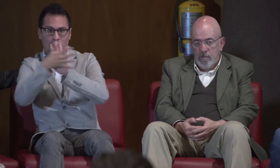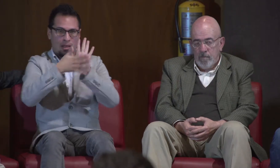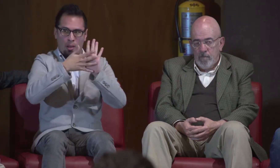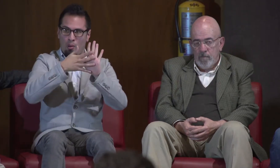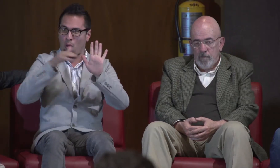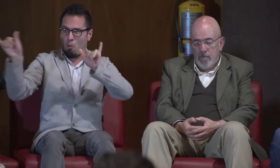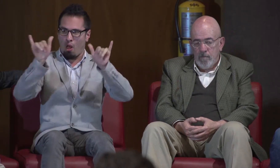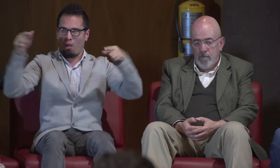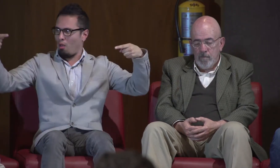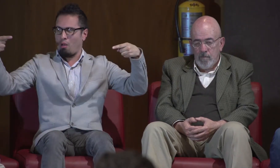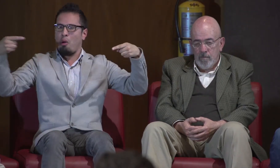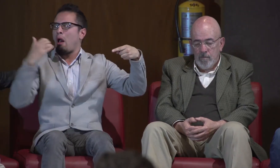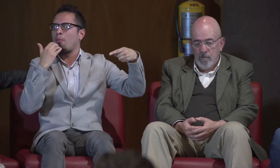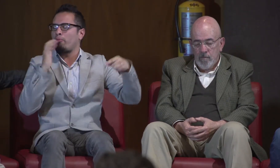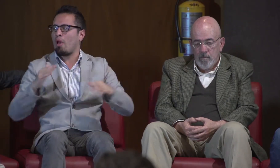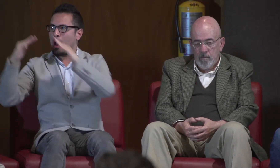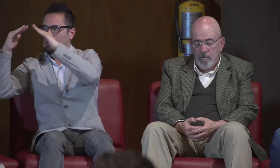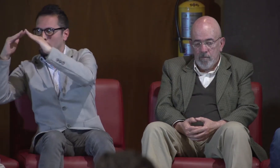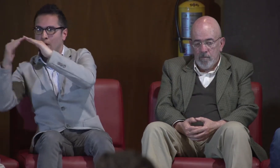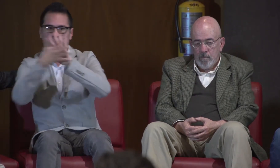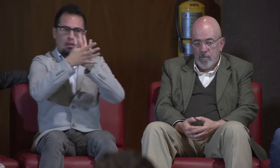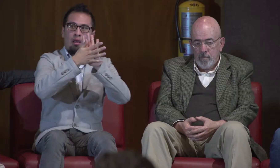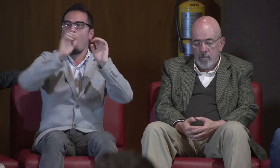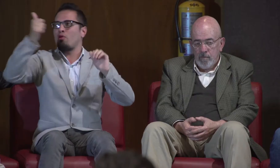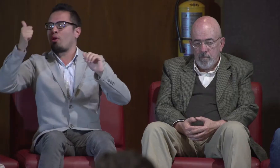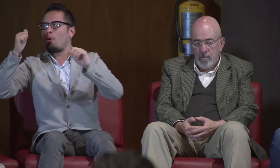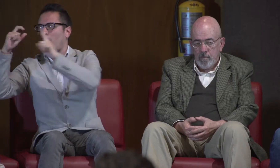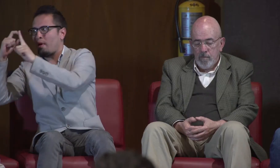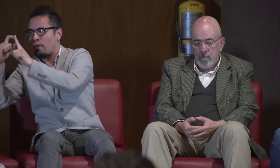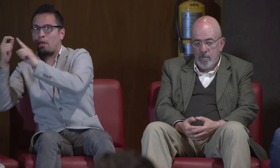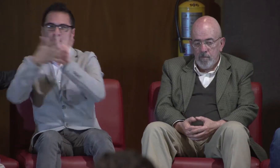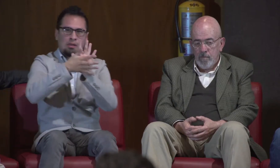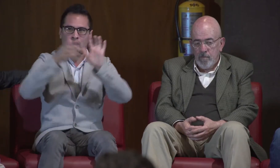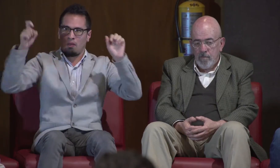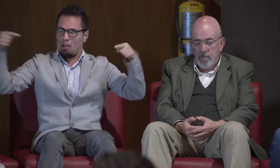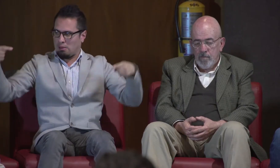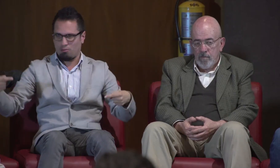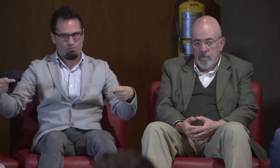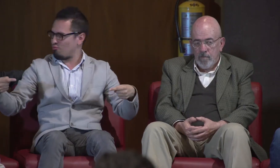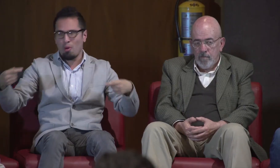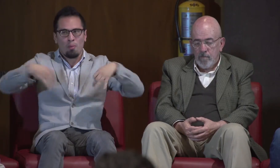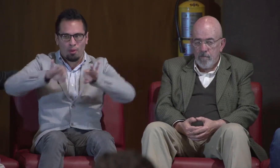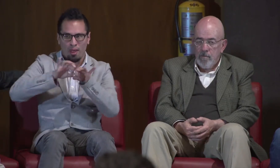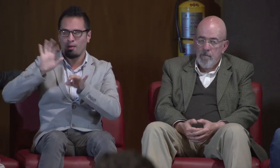otros conceptos, en esos otros significantes que se le podría dar al concepto. Entonces, no solo es pensar en el concepto en español,